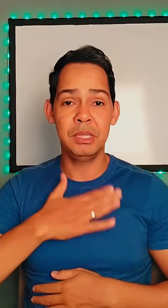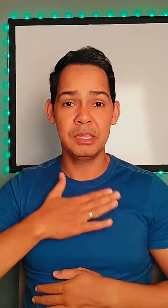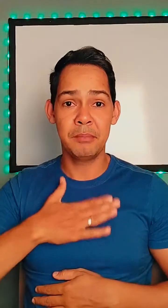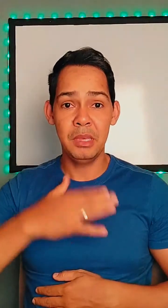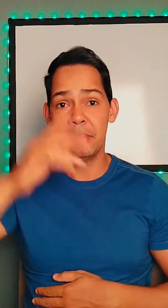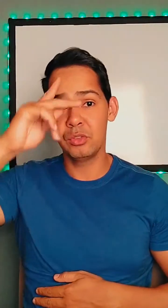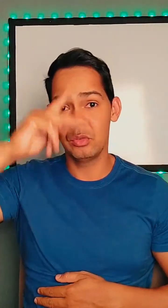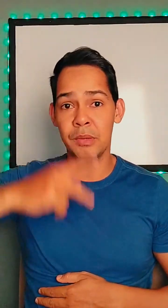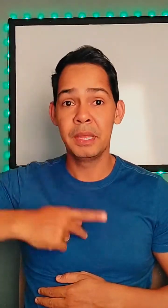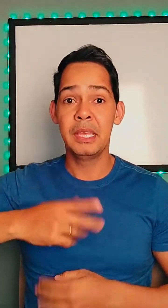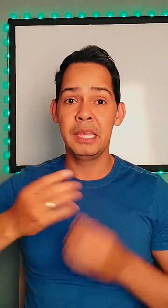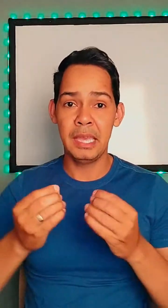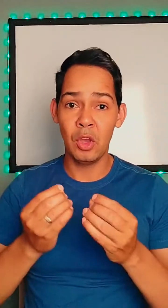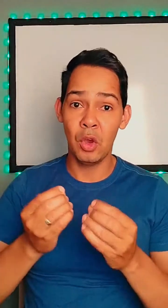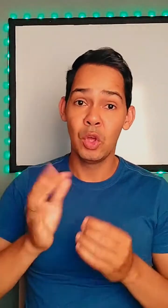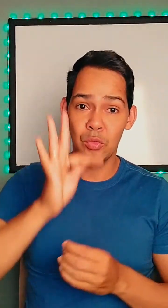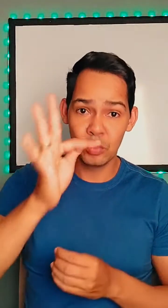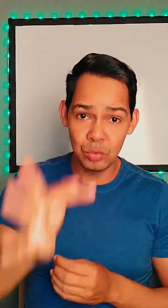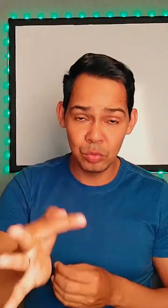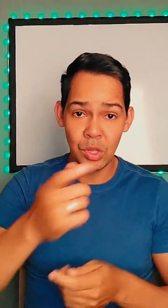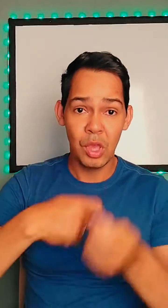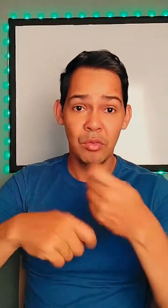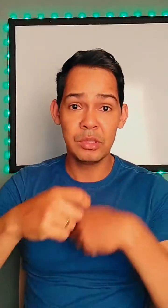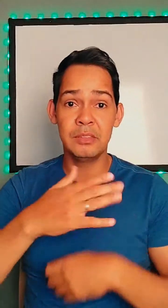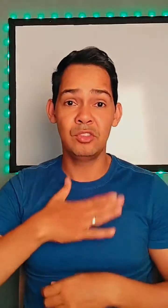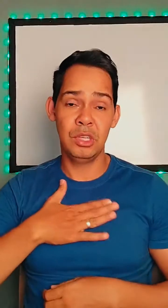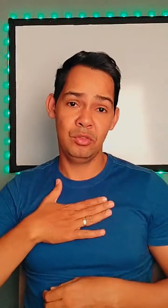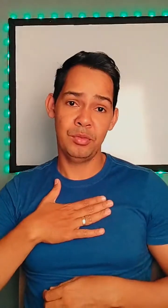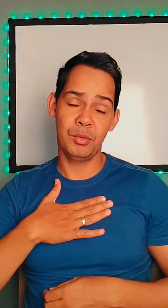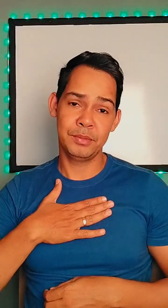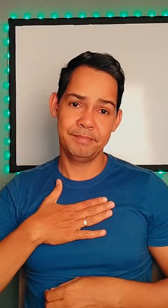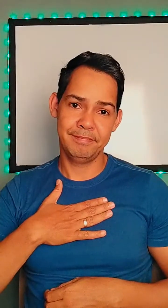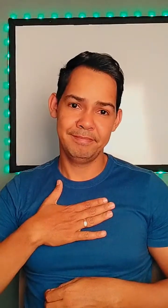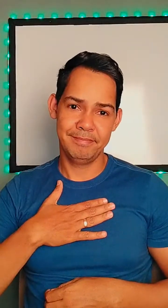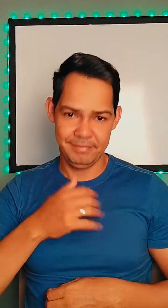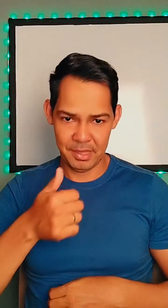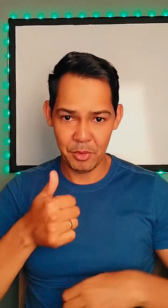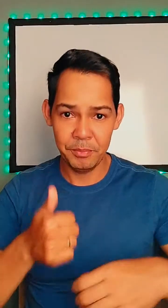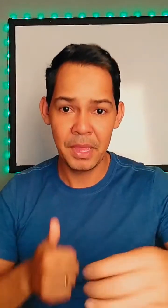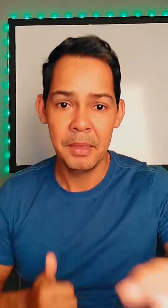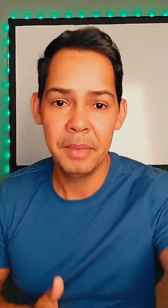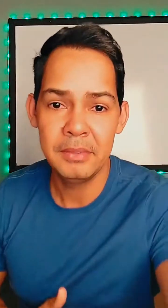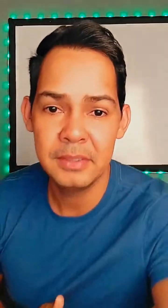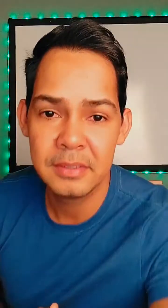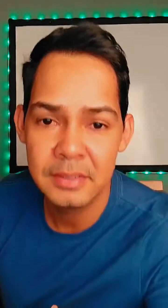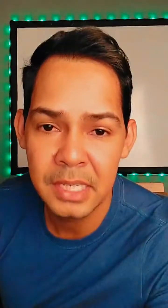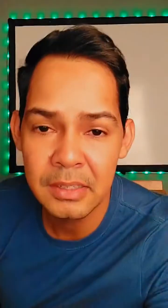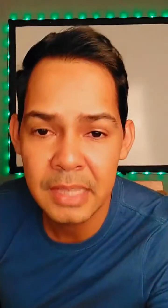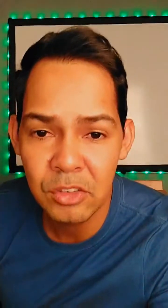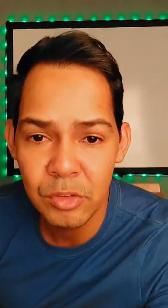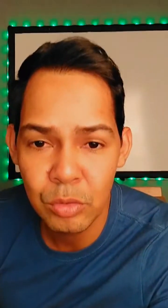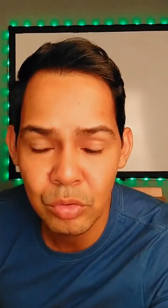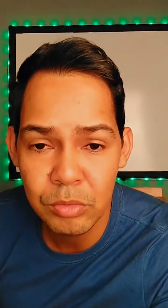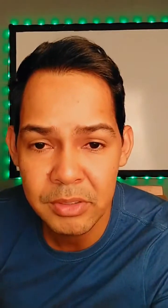minha pessoa. E aí, no futuro, eu vou ter esse dinheiro de volta. Tá bom? Pense assim, sinalizar já virou costume. Isso aí,